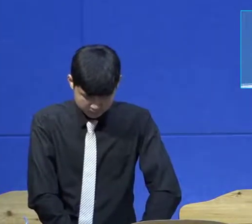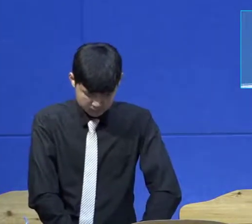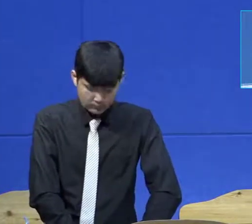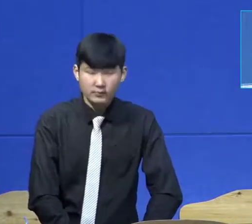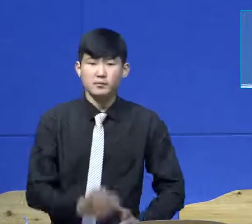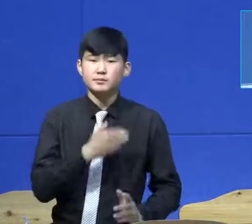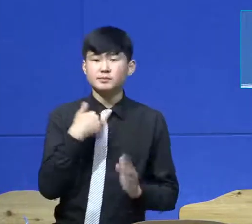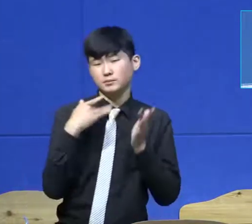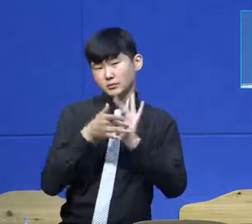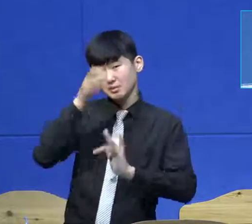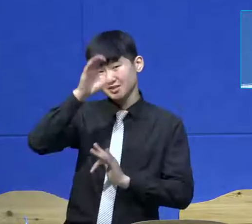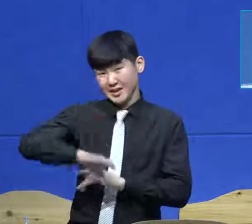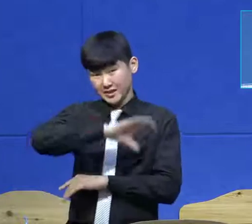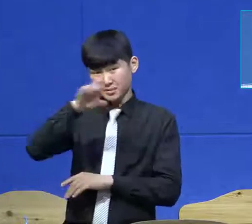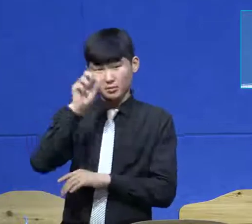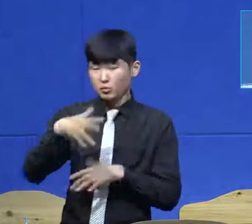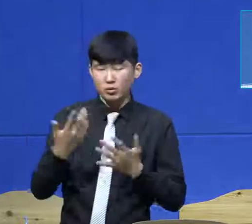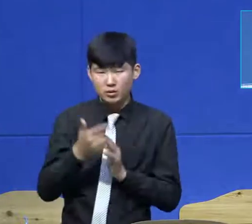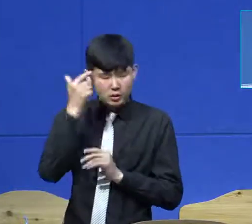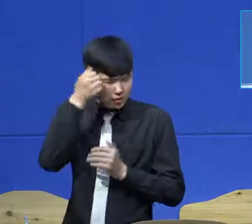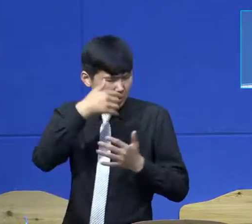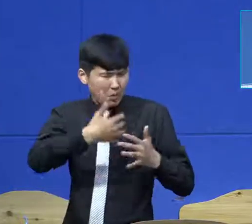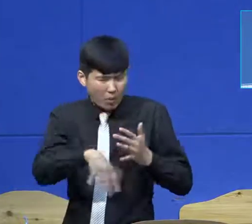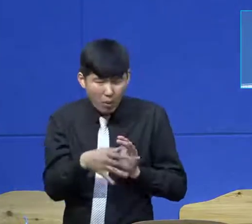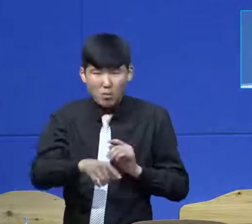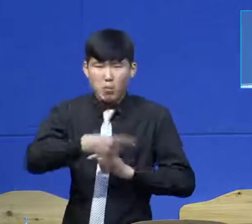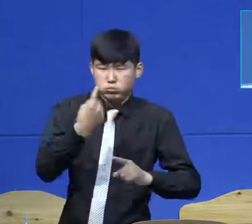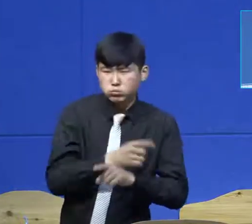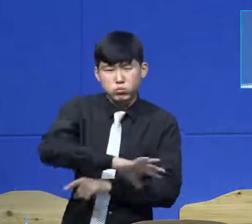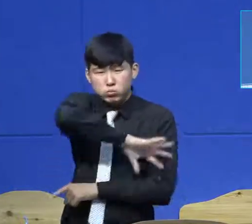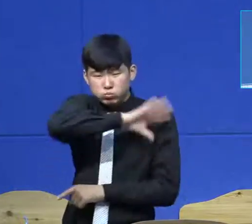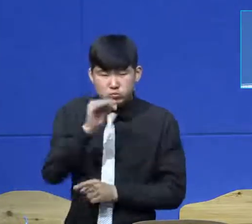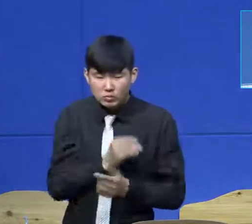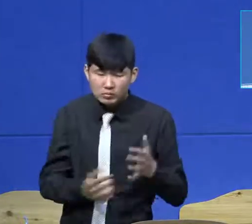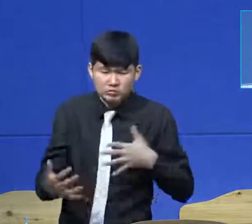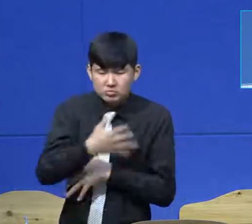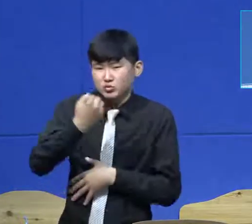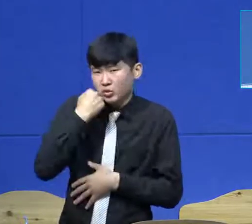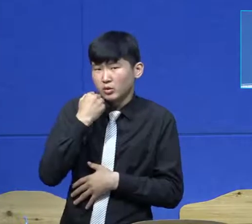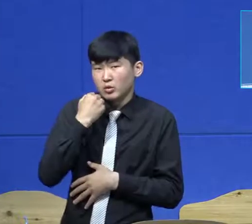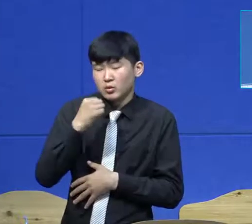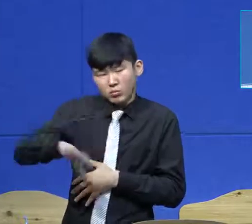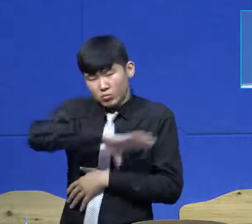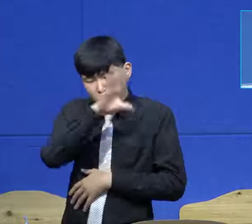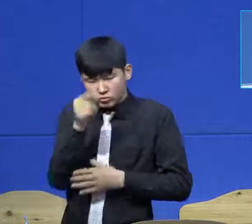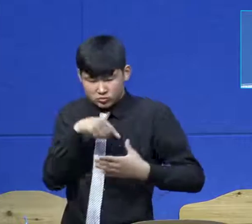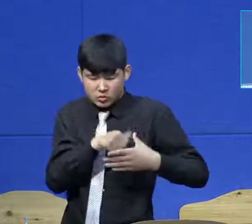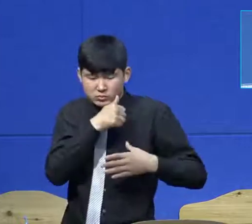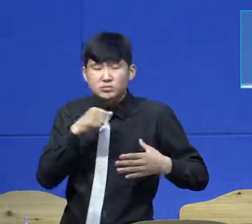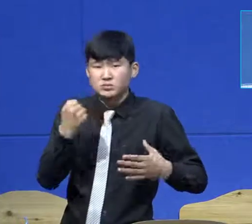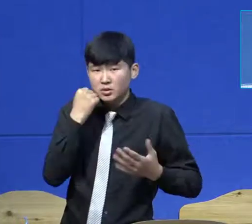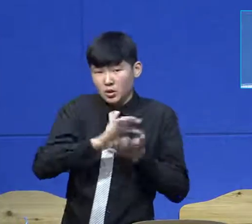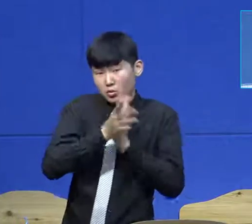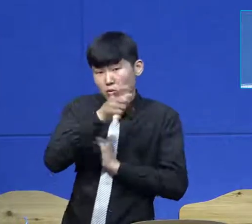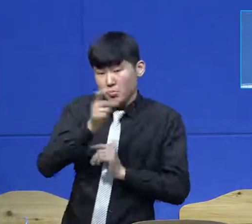Эцэг Есүсийн загалмаа бол хамгийн бохор бозор гин нүглүүдийн бүгдийг хүчиж чадна, бүгдийг дотор агуулж чадна. Гэхдээ хүмүүс